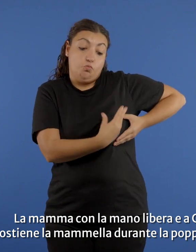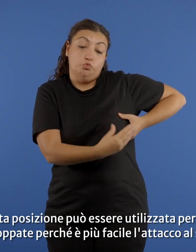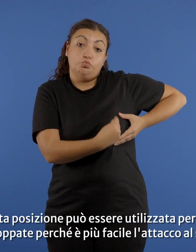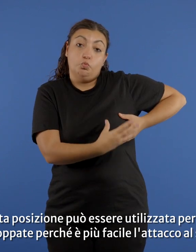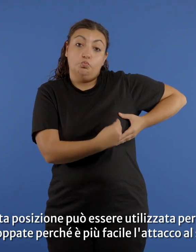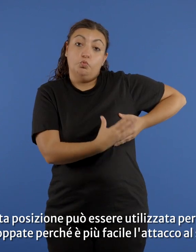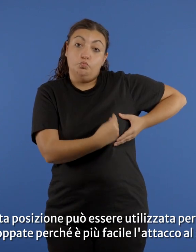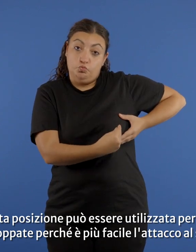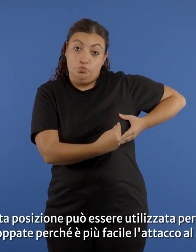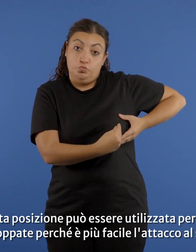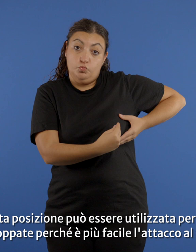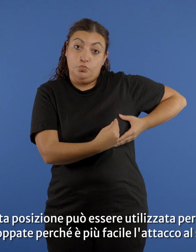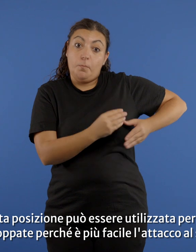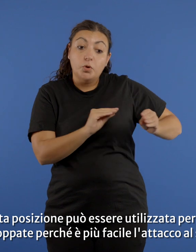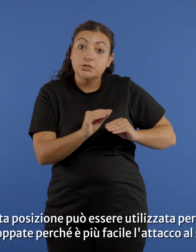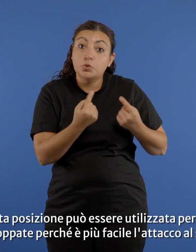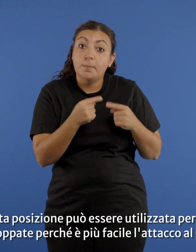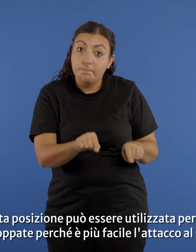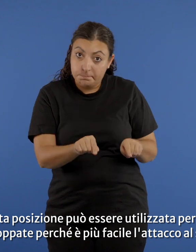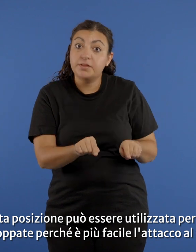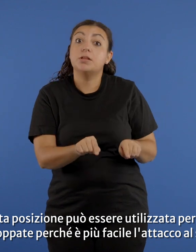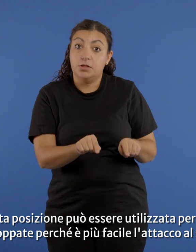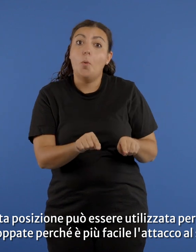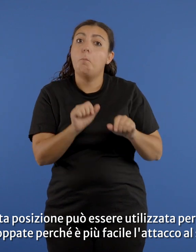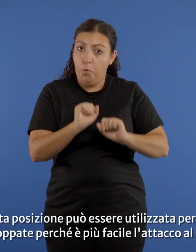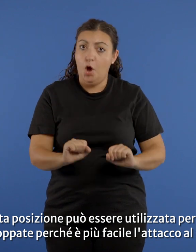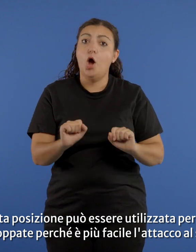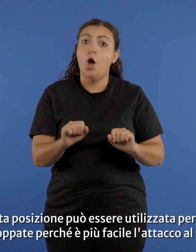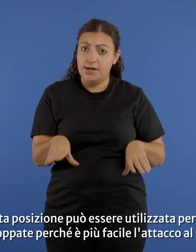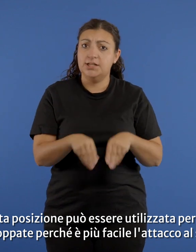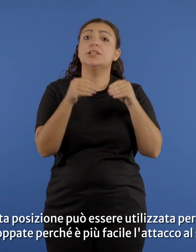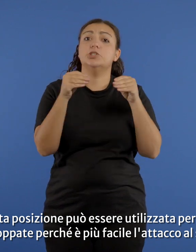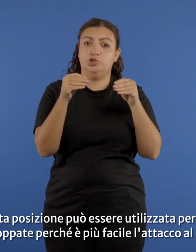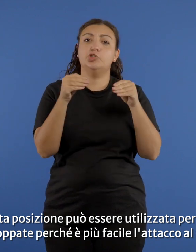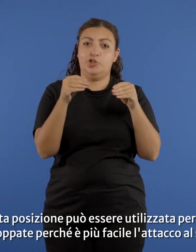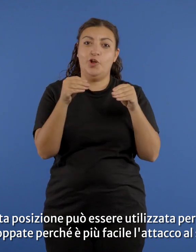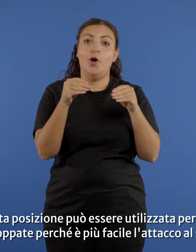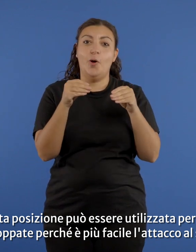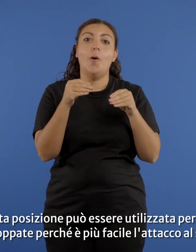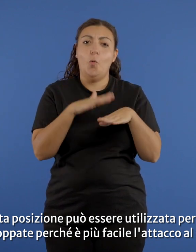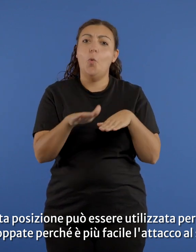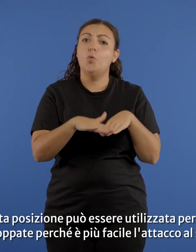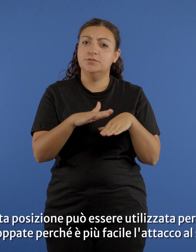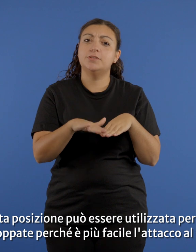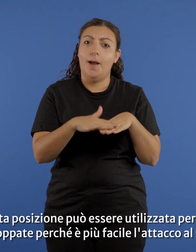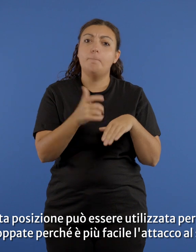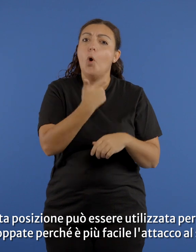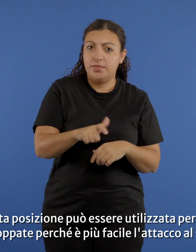questa posizione Può essere utilizzata per le prime poppate perché è più facile l'attacco al